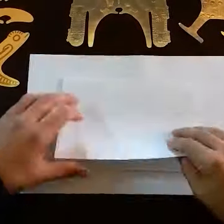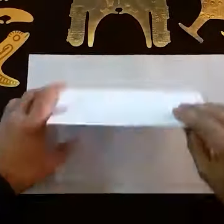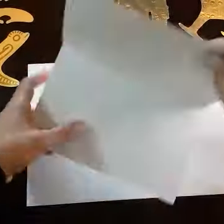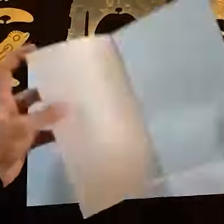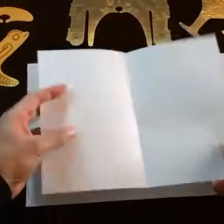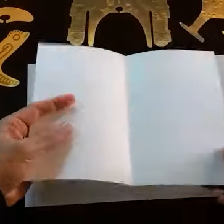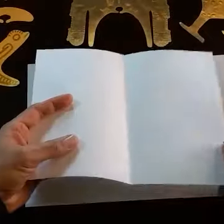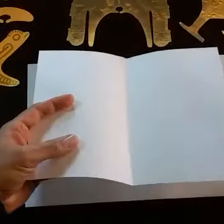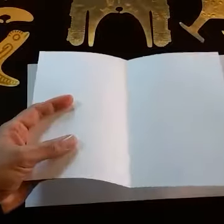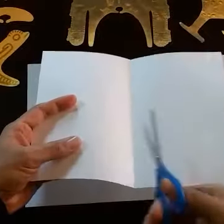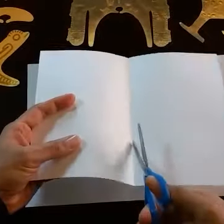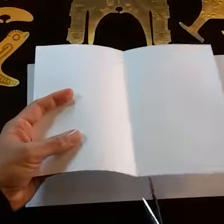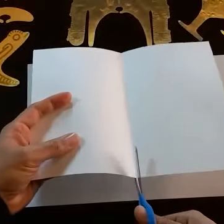Y recortémosla.